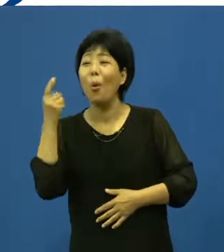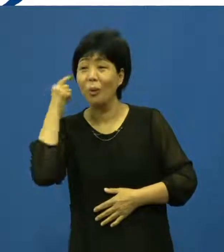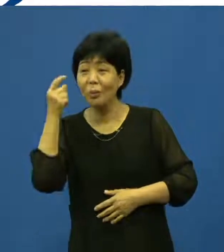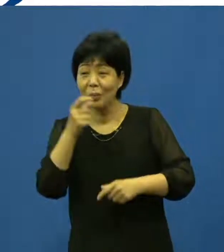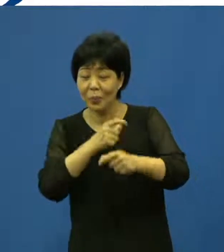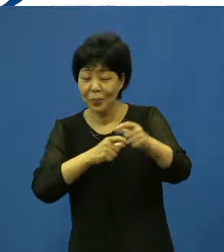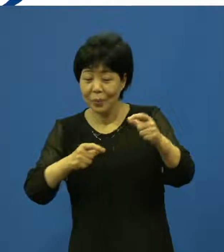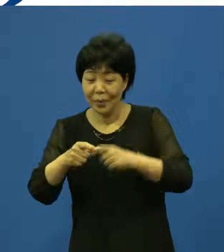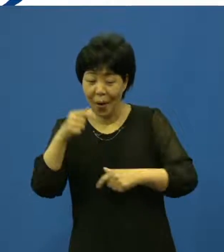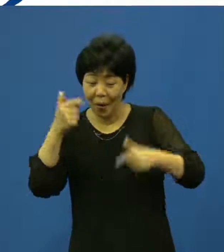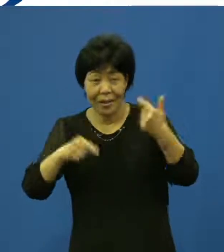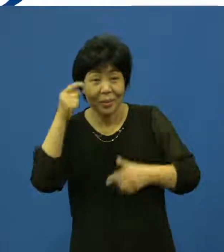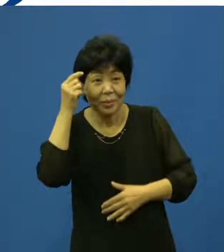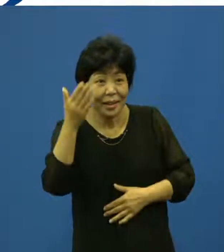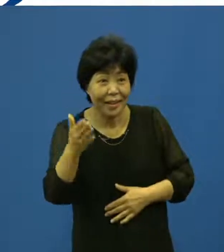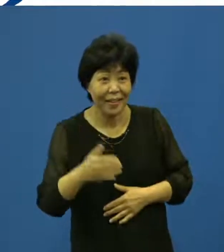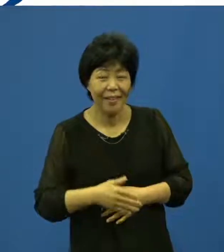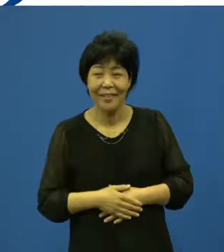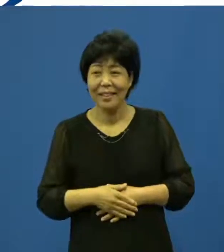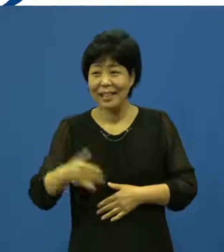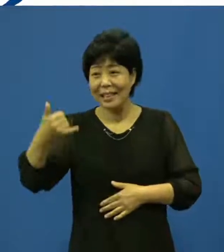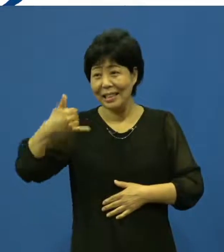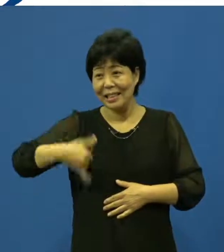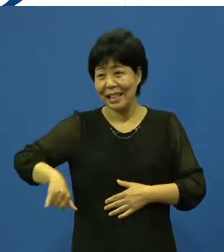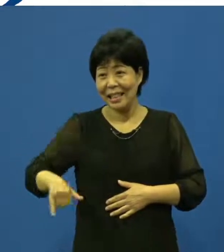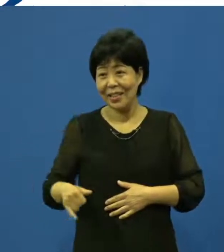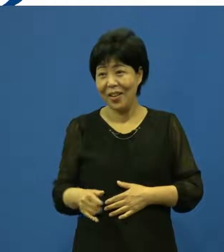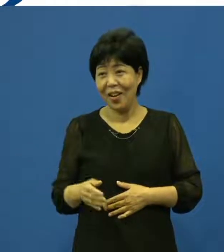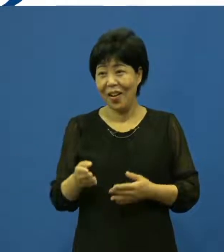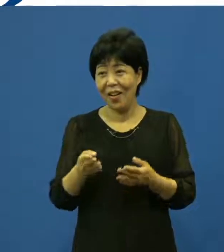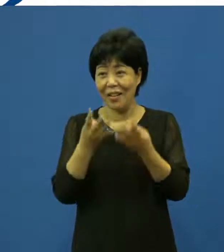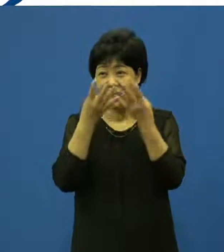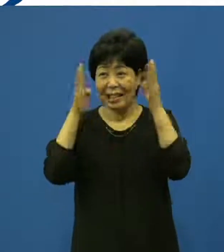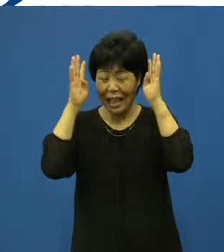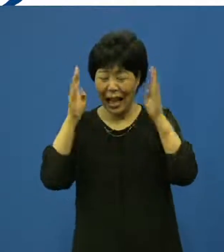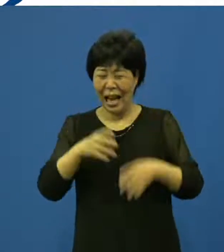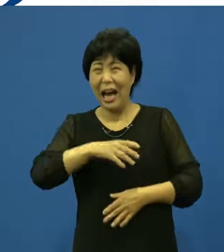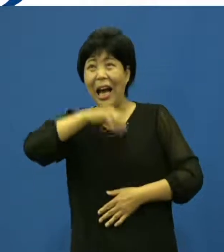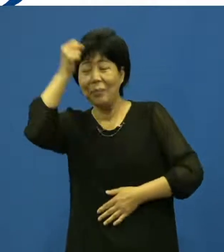아이가 합격했을 때보다 더 기뻐했던가. 암으로 나았을 때보다 더 기뻐했던가.